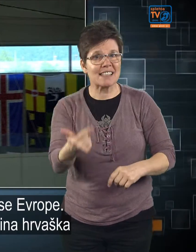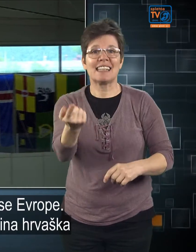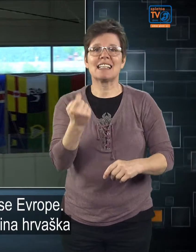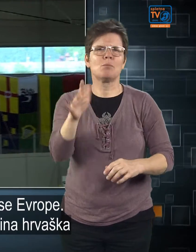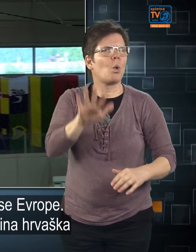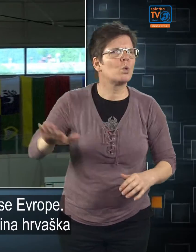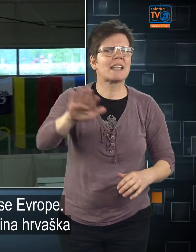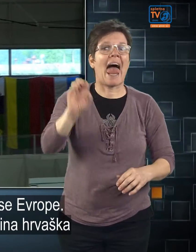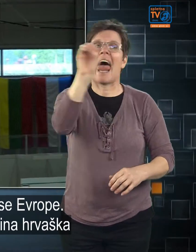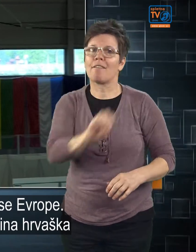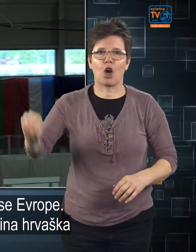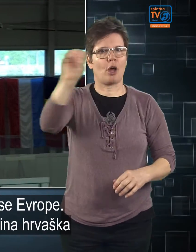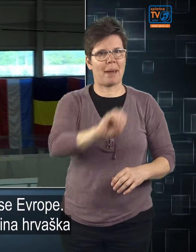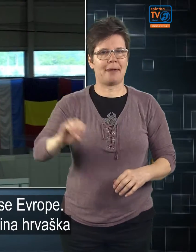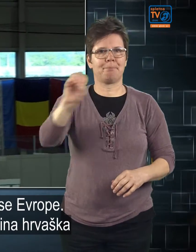Evrope.